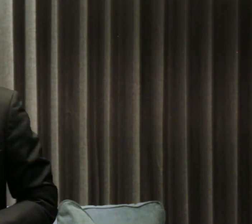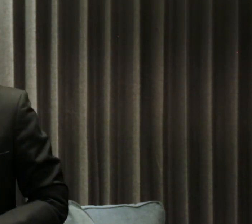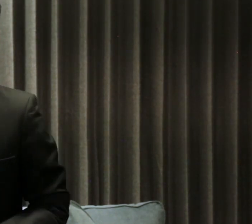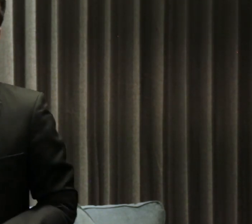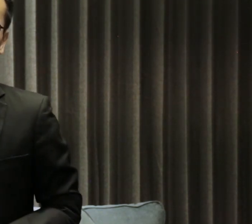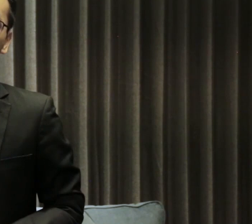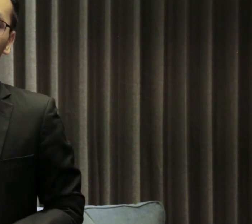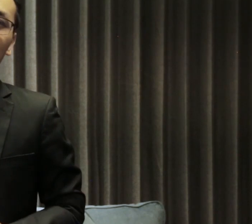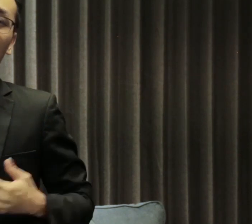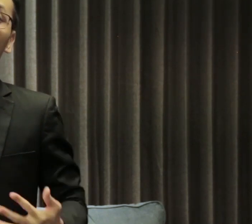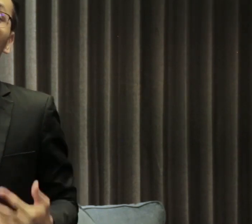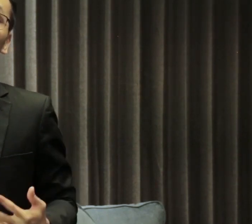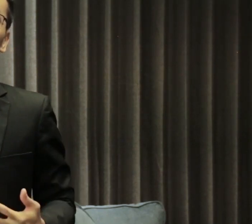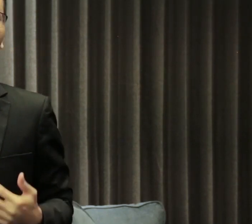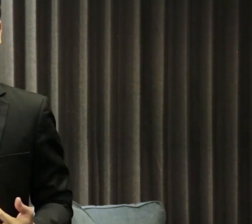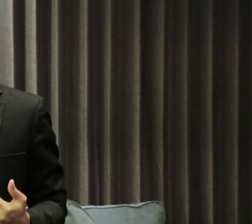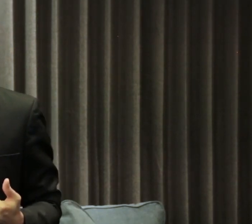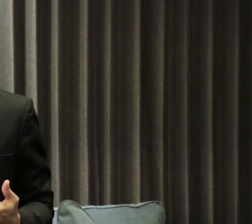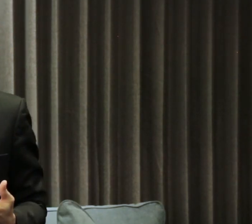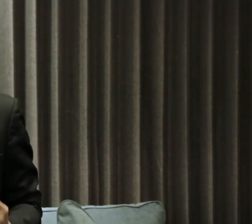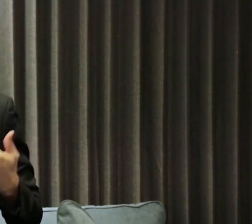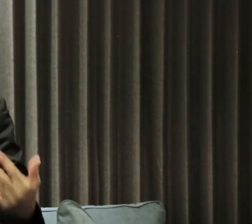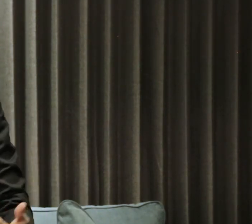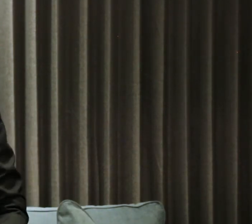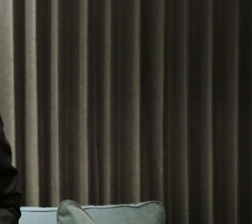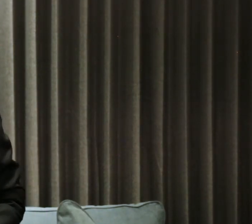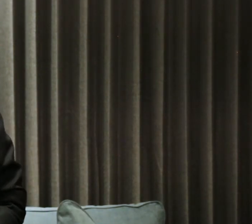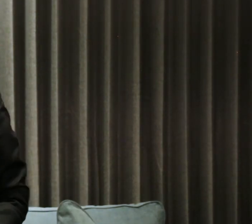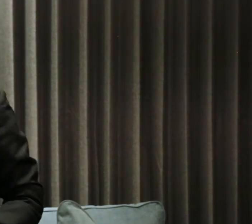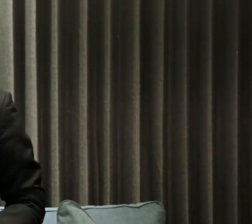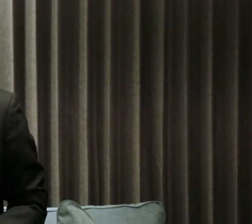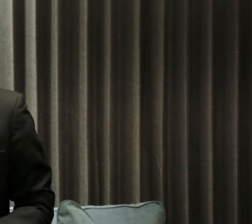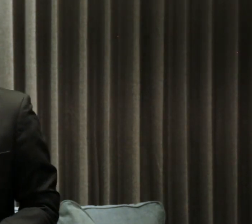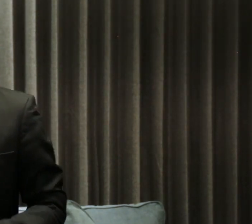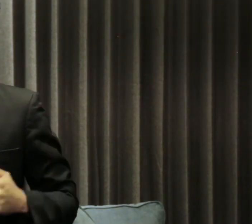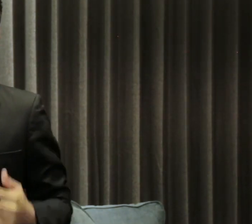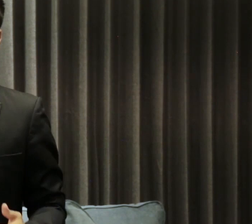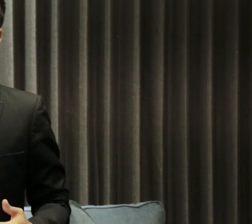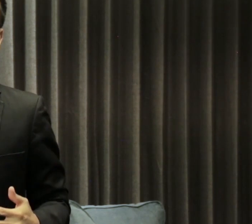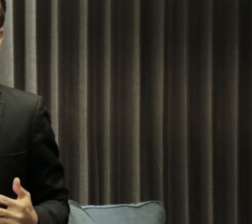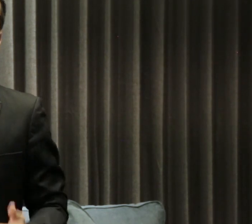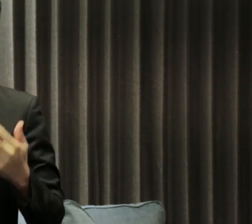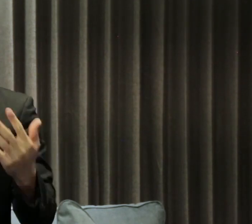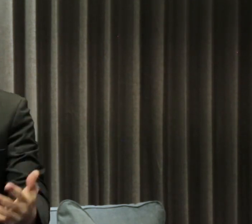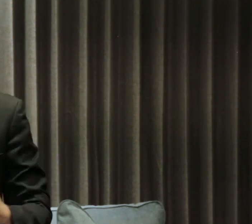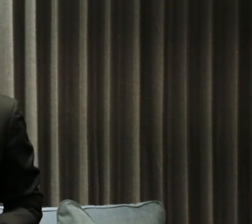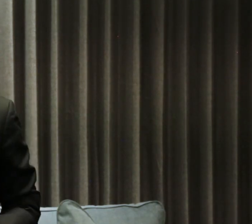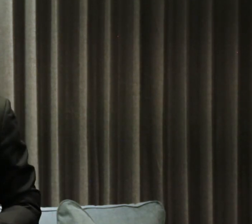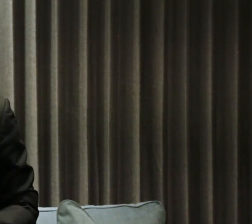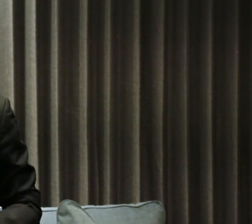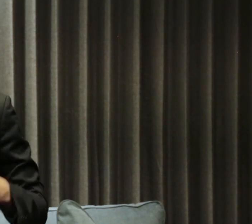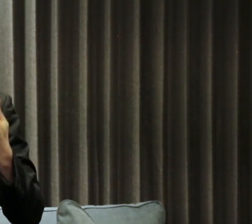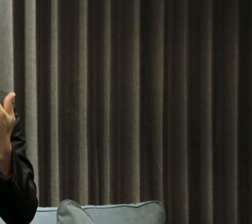itu sebagai gereja Tuhan, kami rindu bukan hanya sekedar menghadirkan ibadah secara online, kami rindu untuk